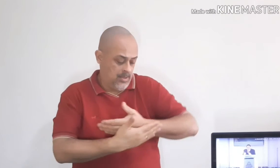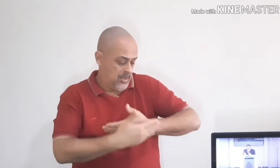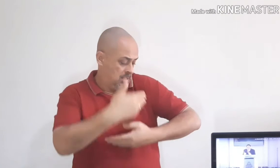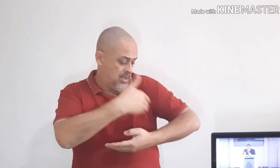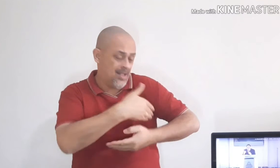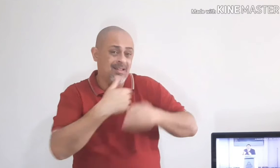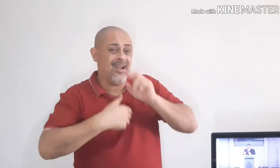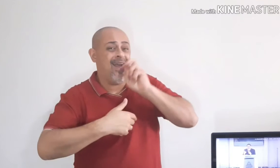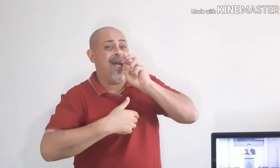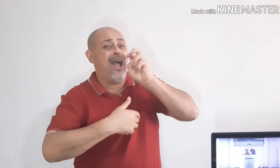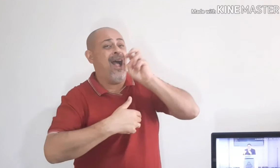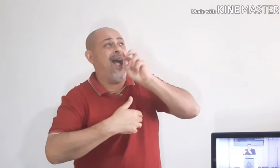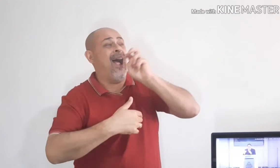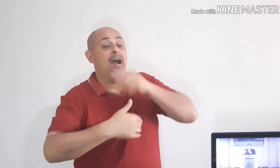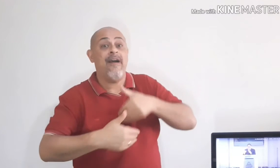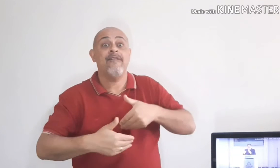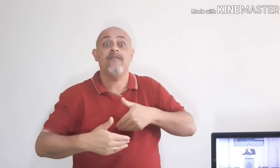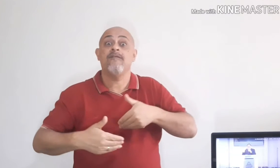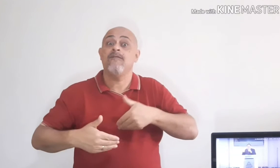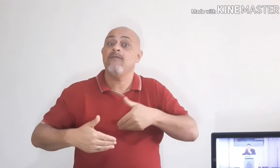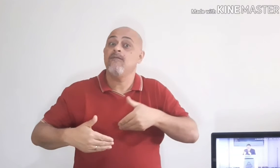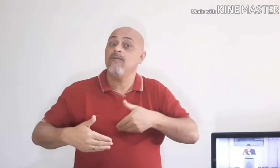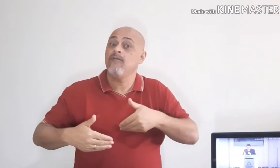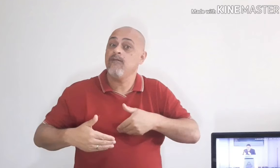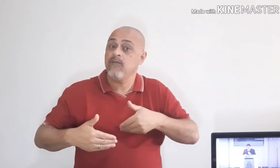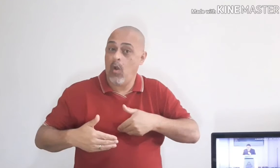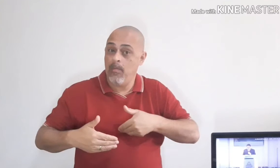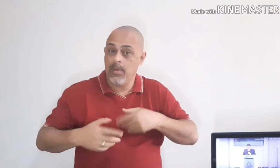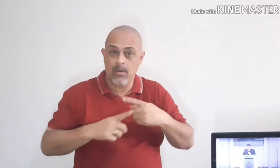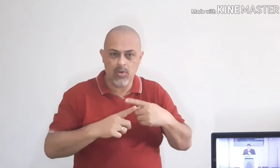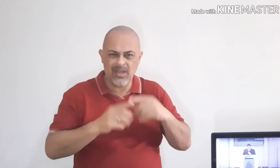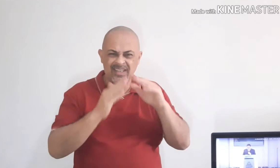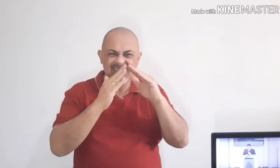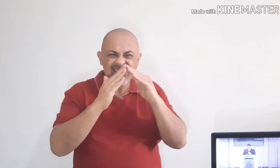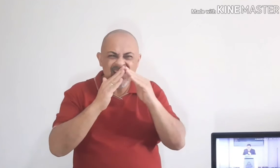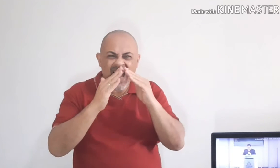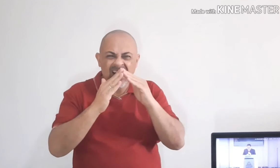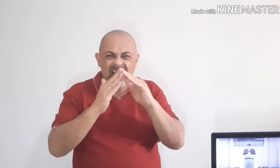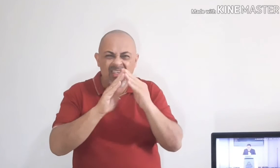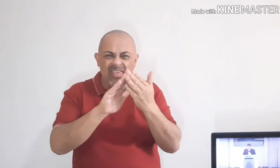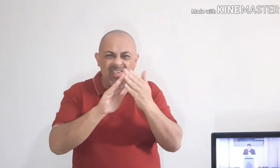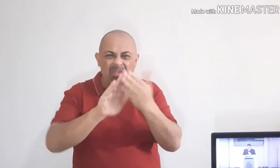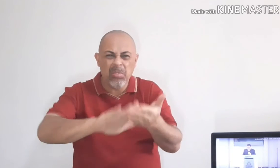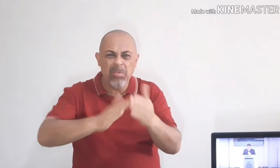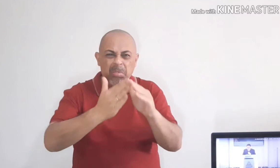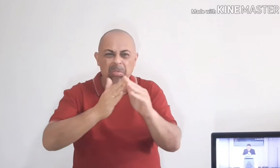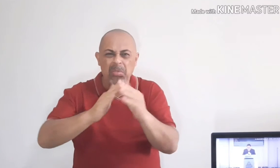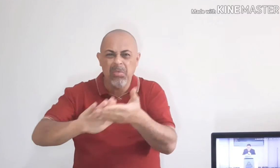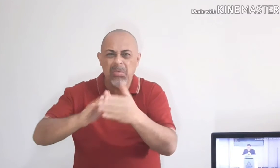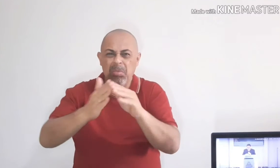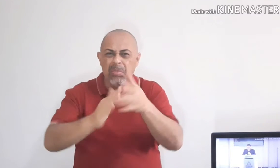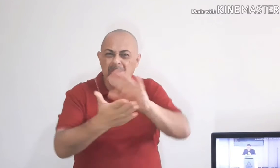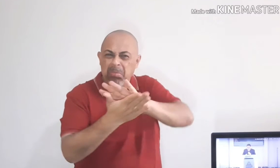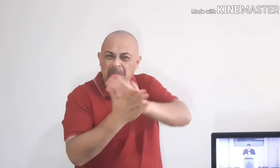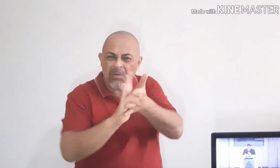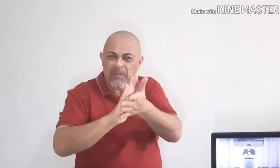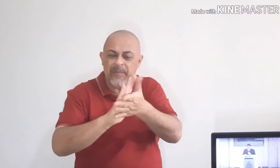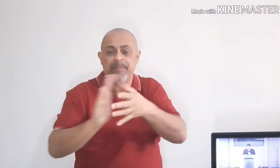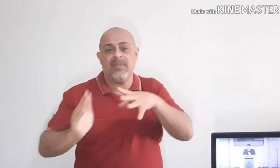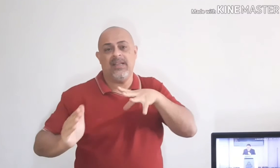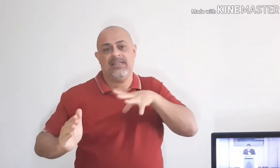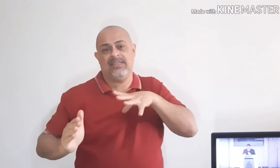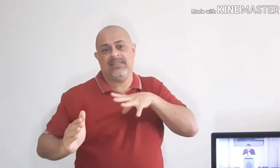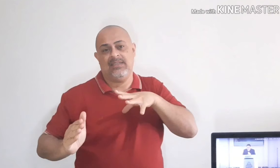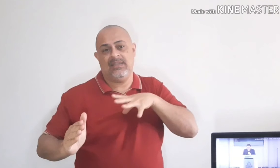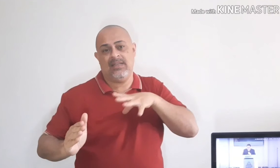gemiam de fome por causa da destruição de Jerusalém. Por isso o salmista, no Salmo 102,